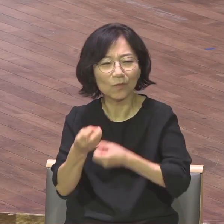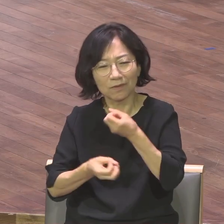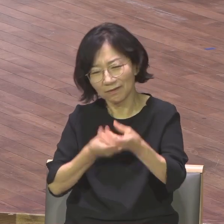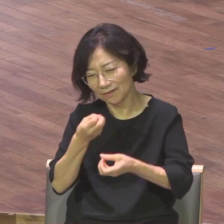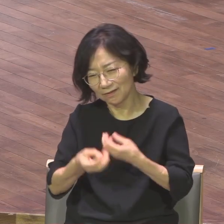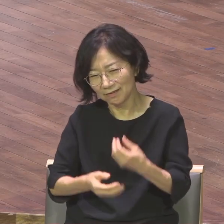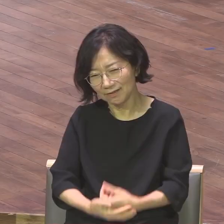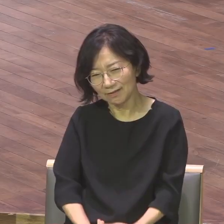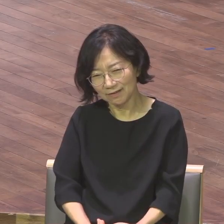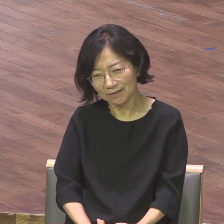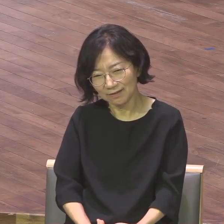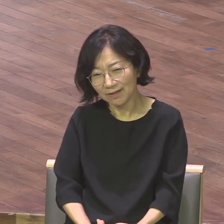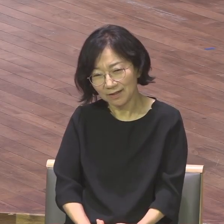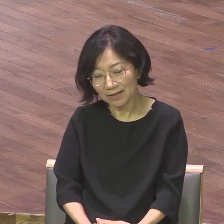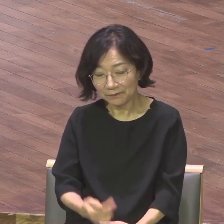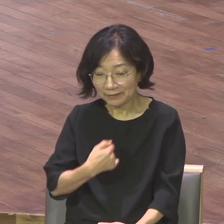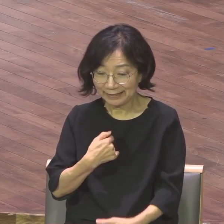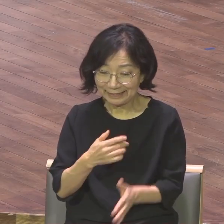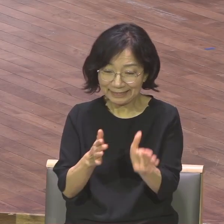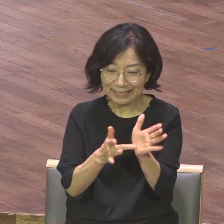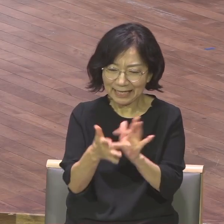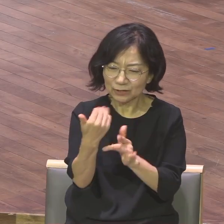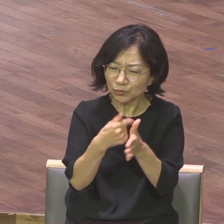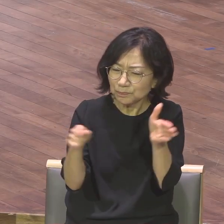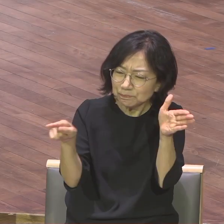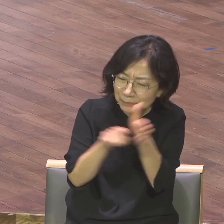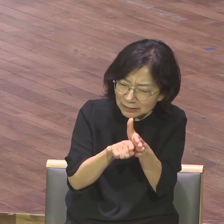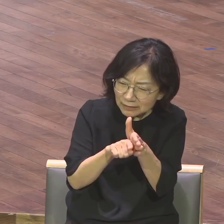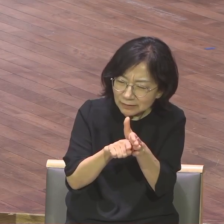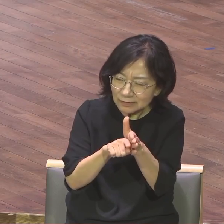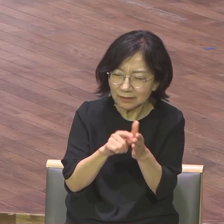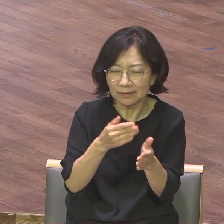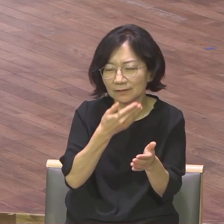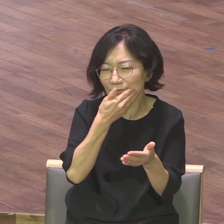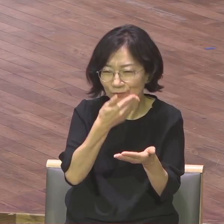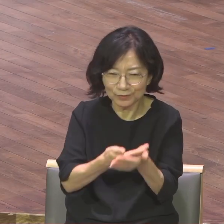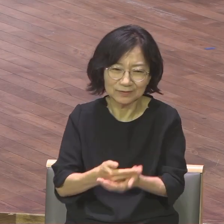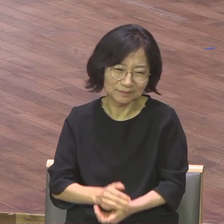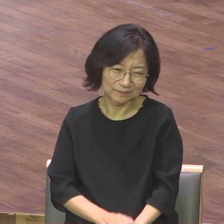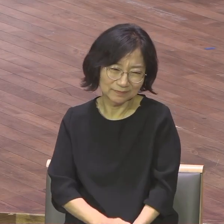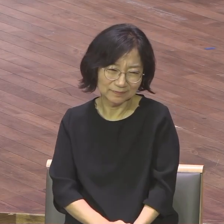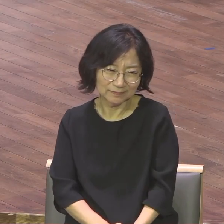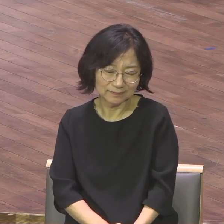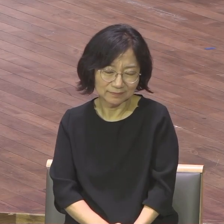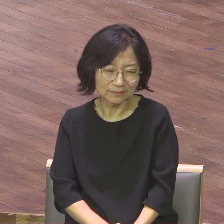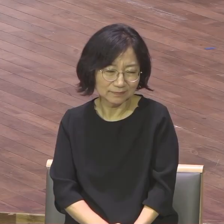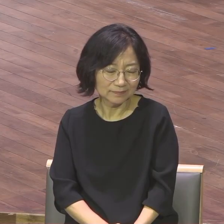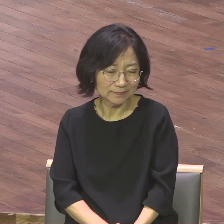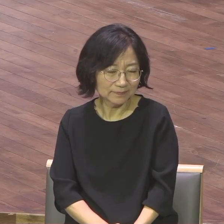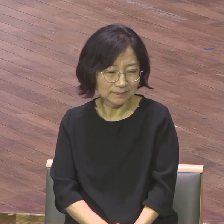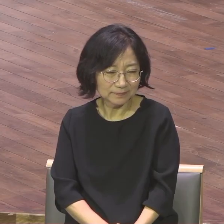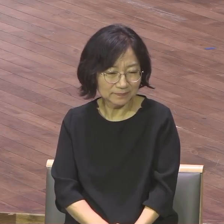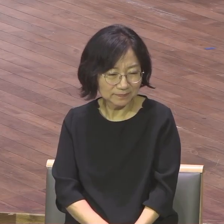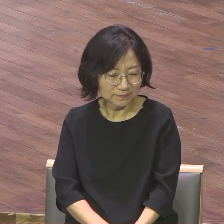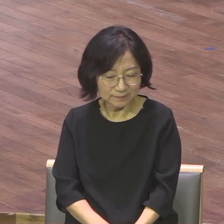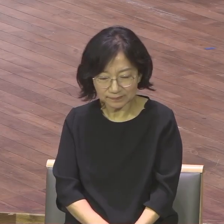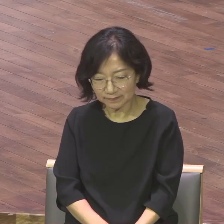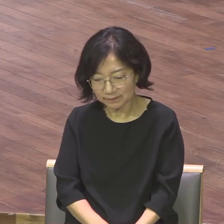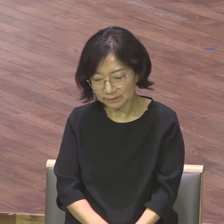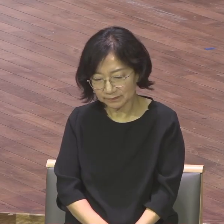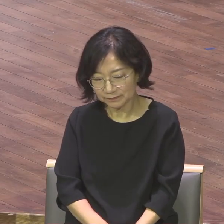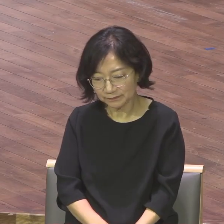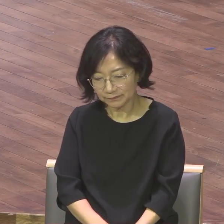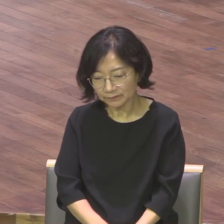한국 살든 예수 믿는 게 중요한, 예수 믿는 거. 삶을 얼마나 잘 살 거요. 응?